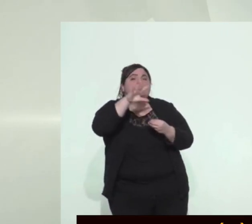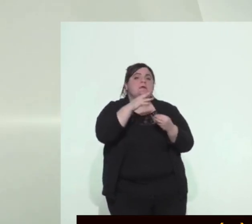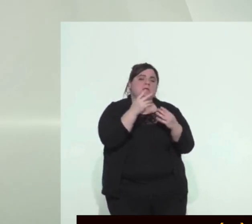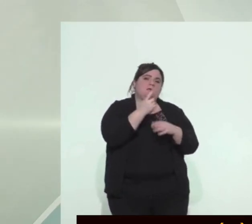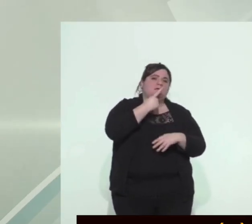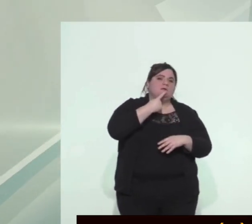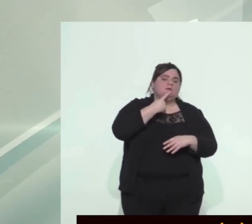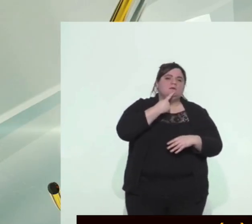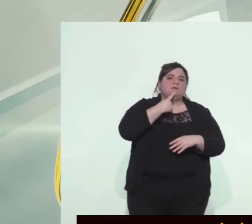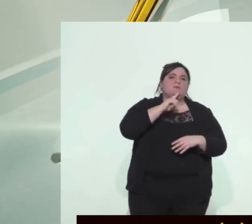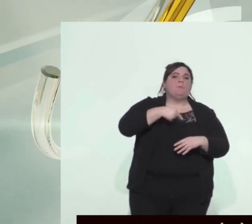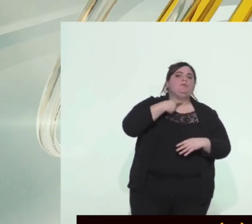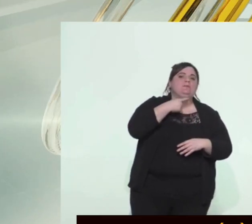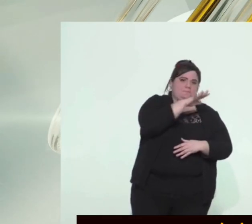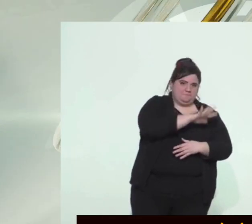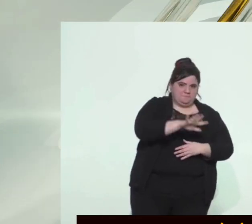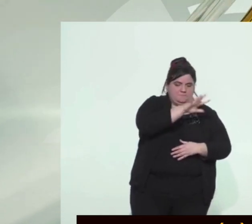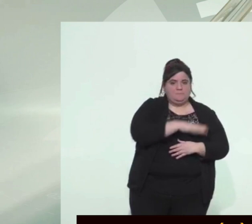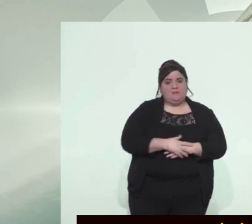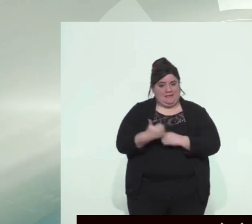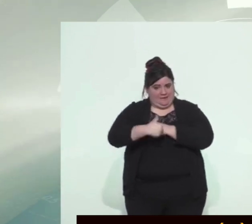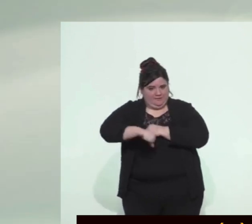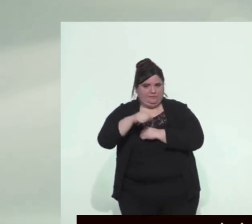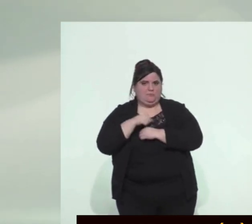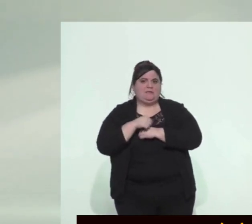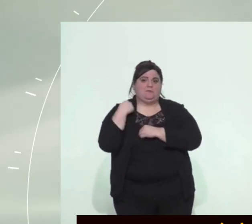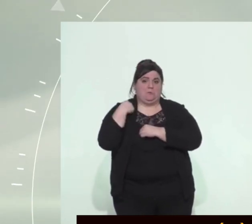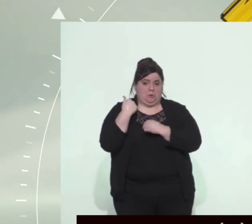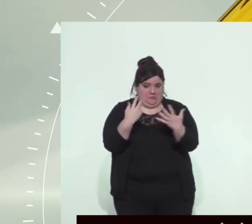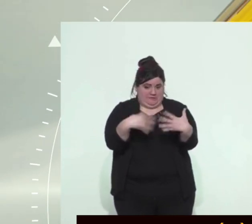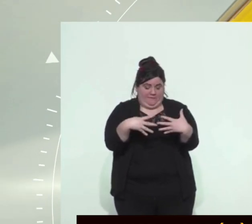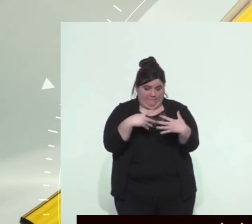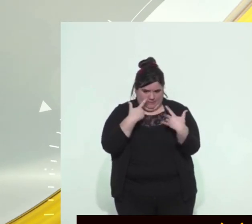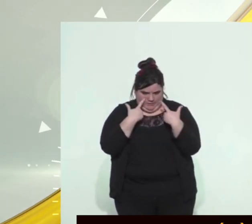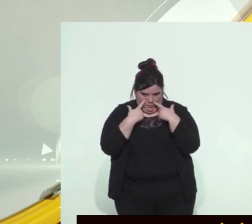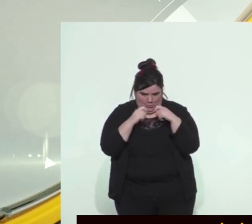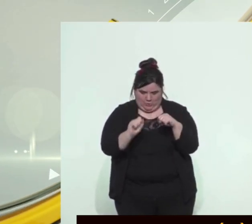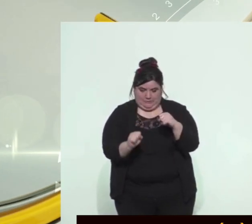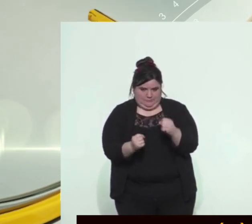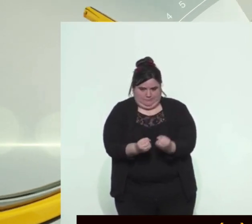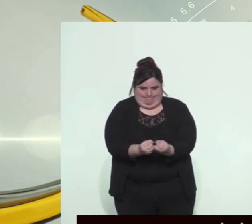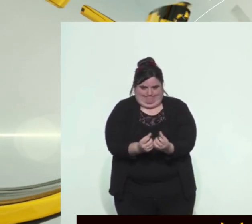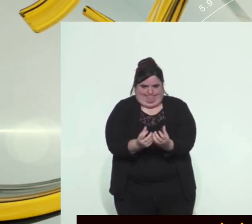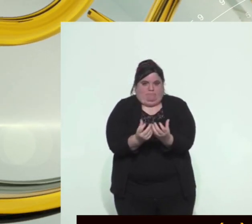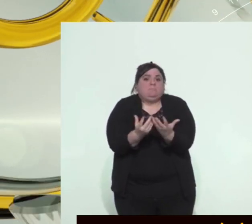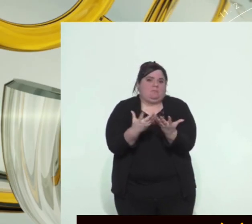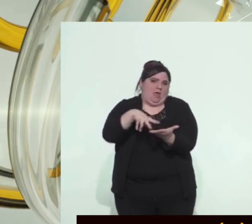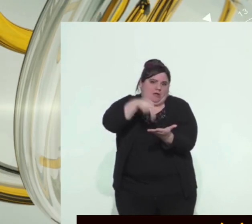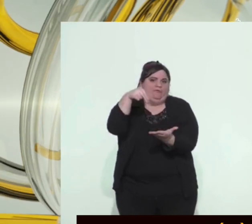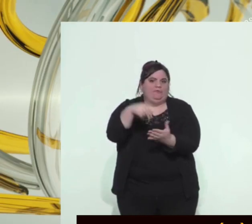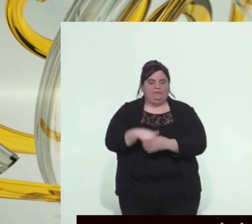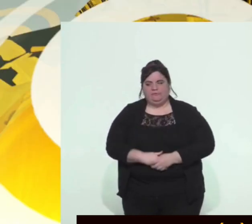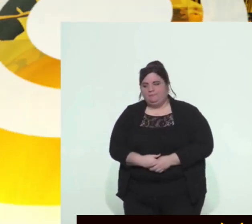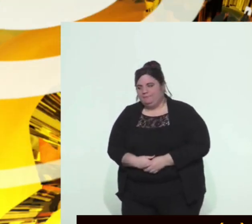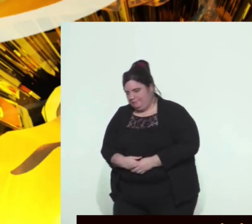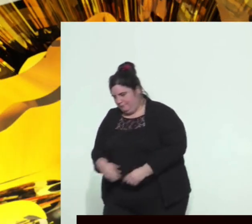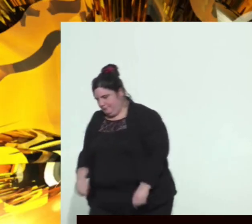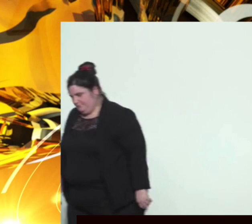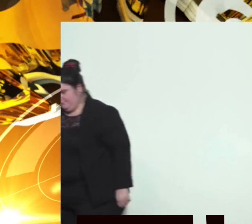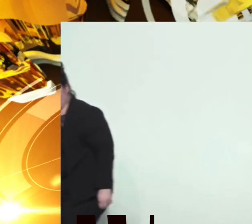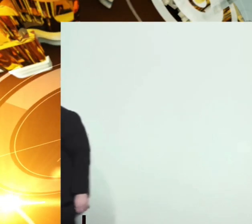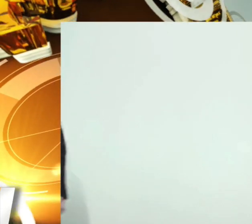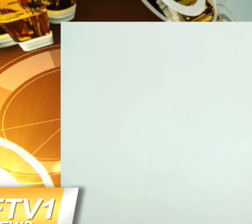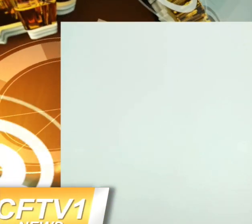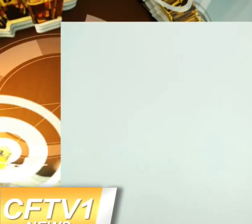26 avril, cet excès émerge déjà en Île-de-France. À l'échelon des départements, en semaine 16, nous avons